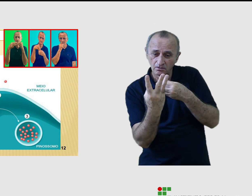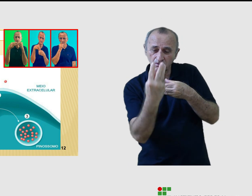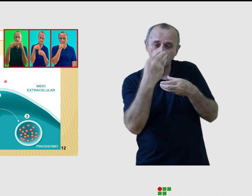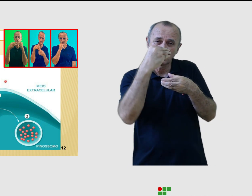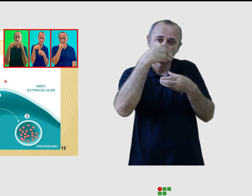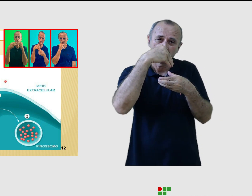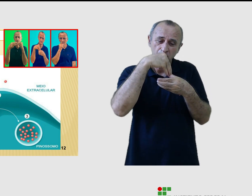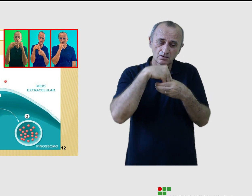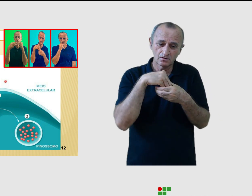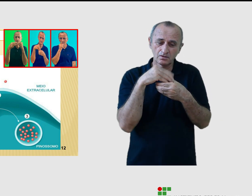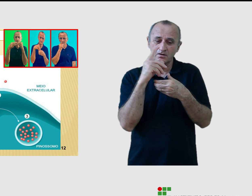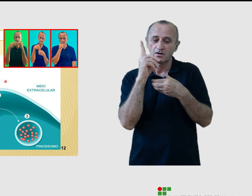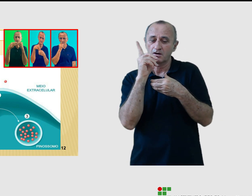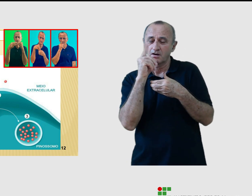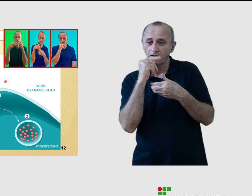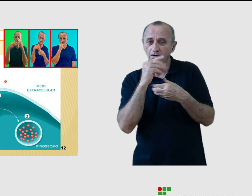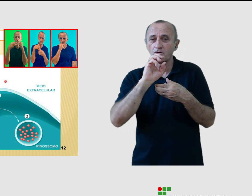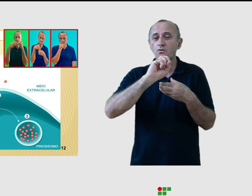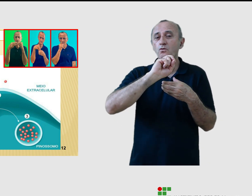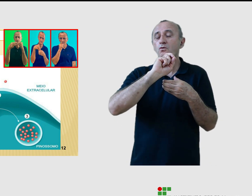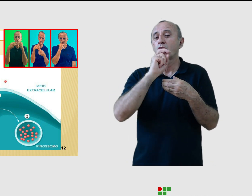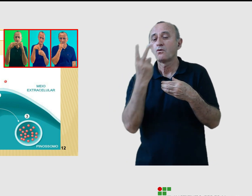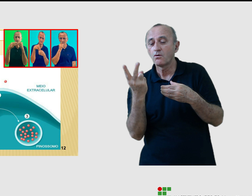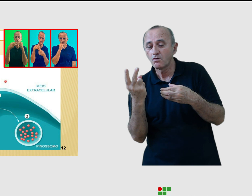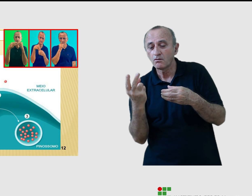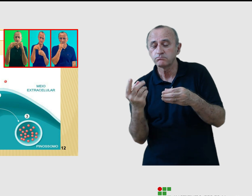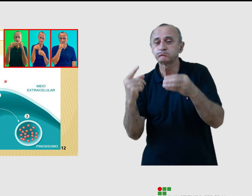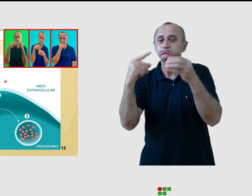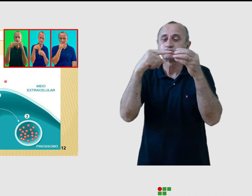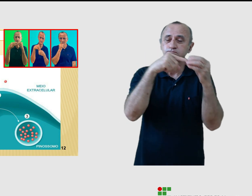por pinocitose